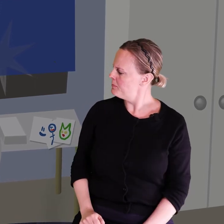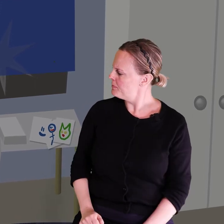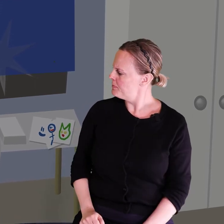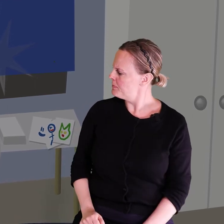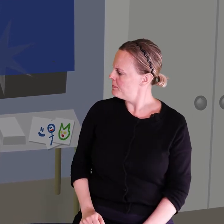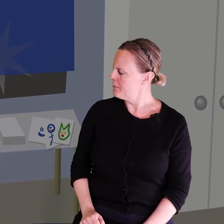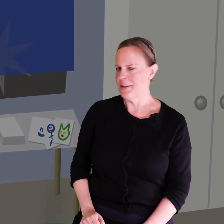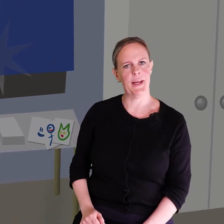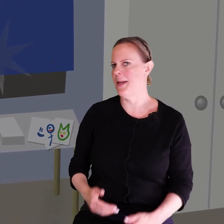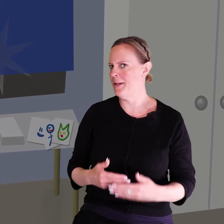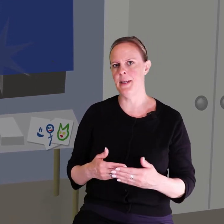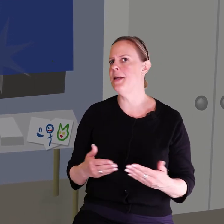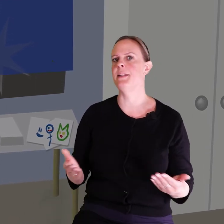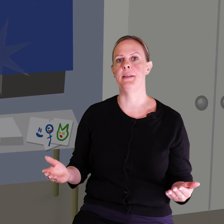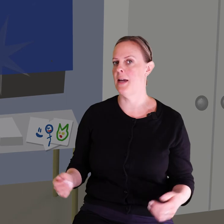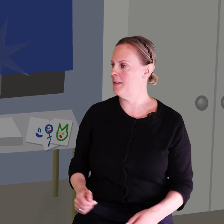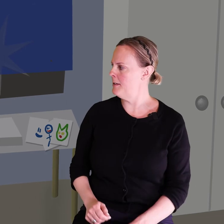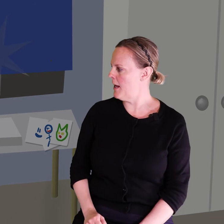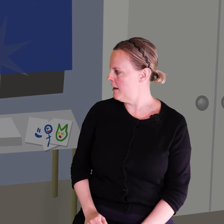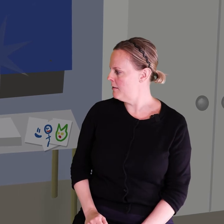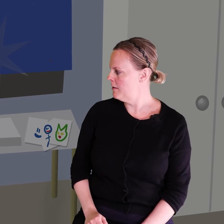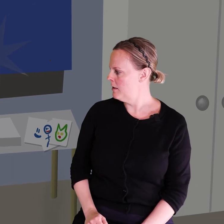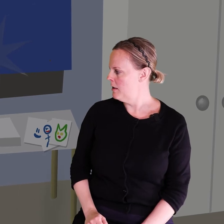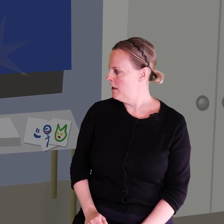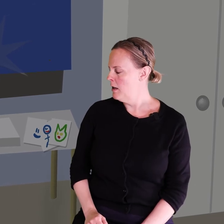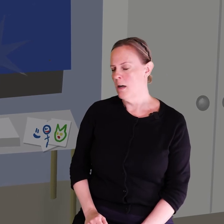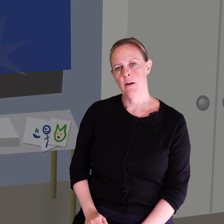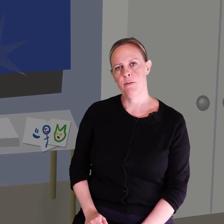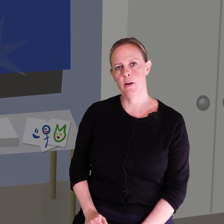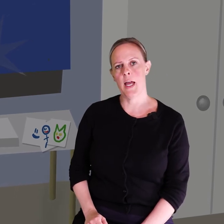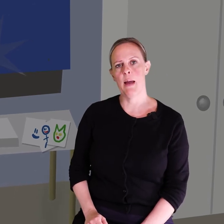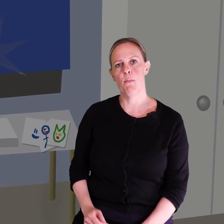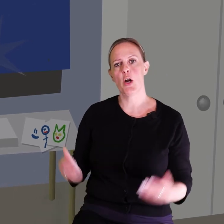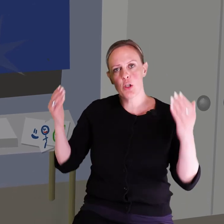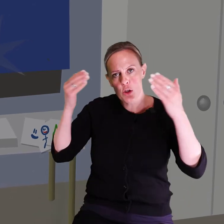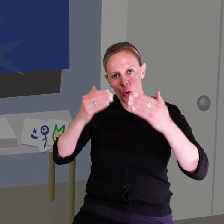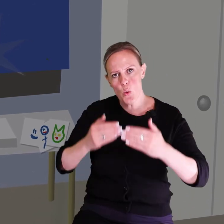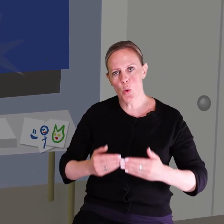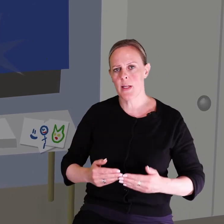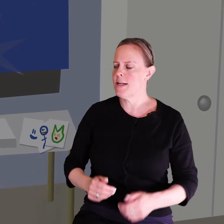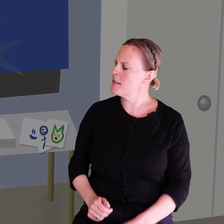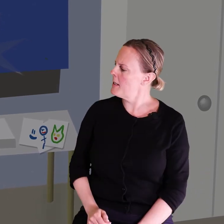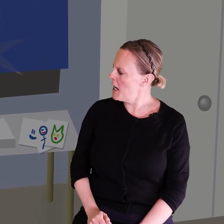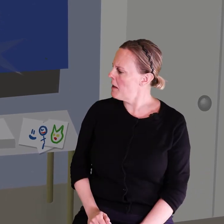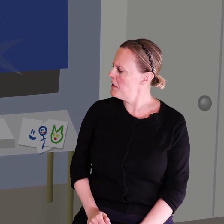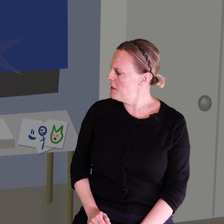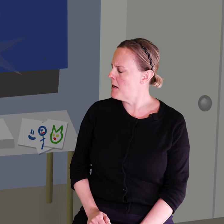idag. Det är ingen idé. för det är mörkt ute nästan hela tiden